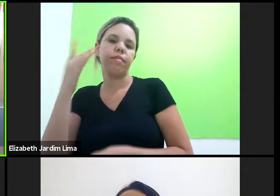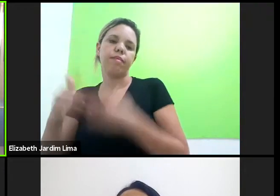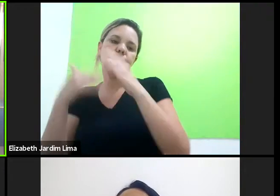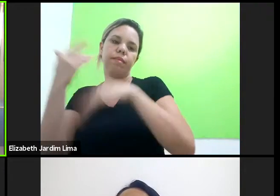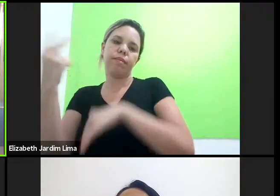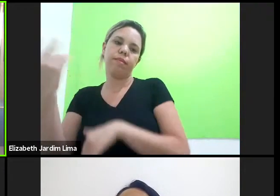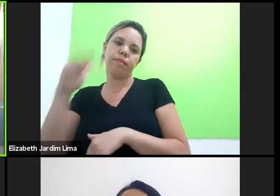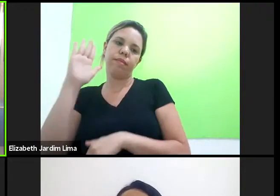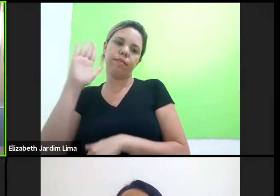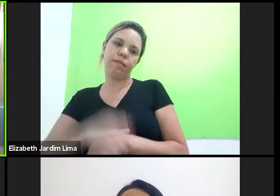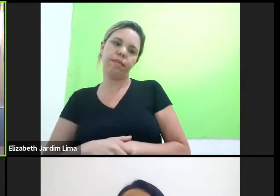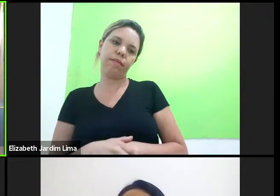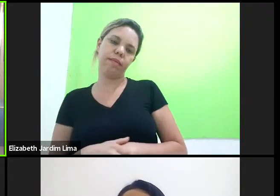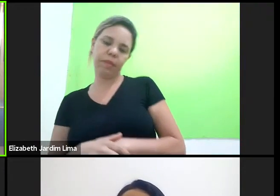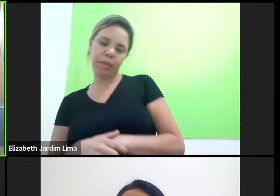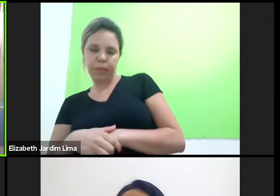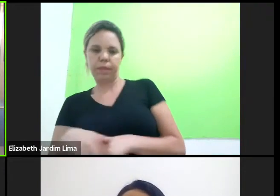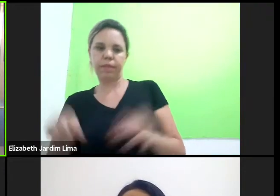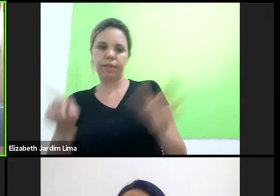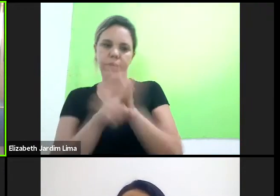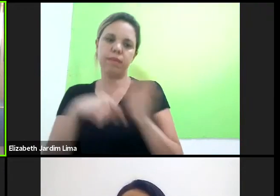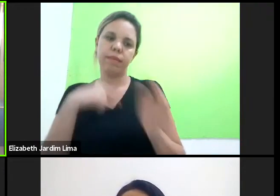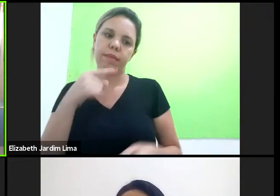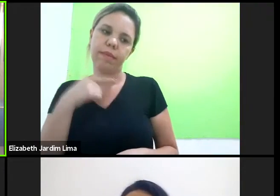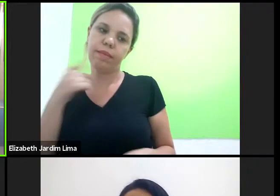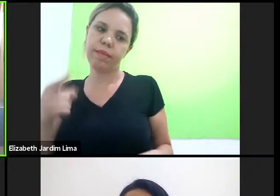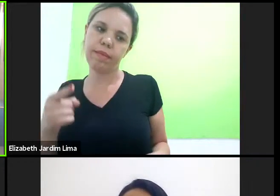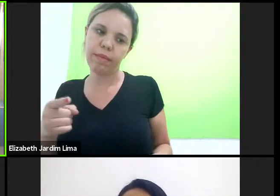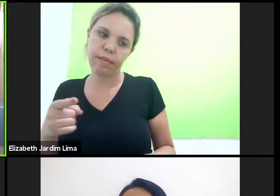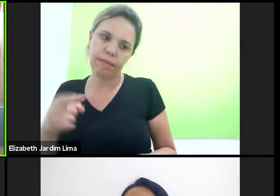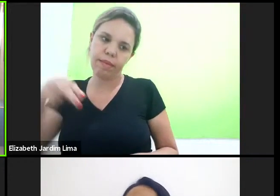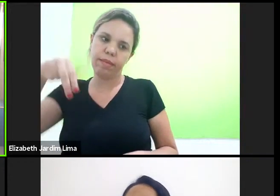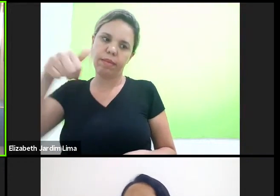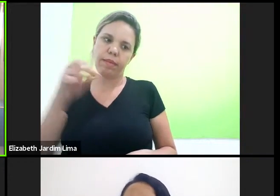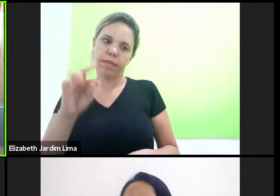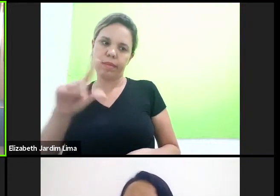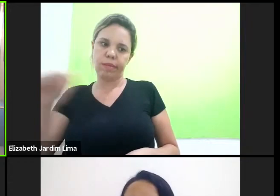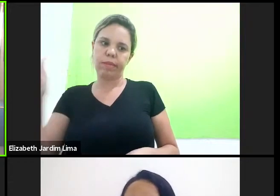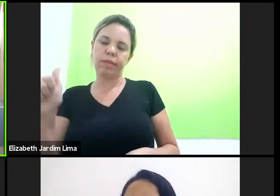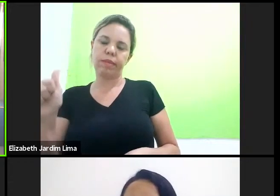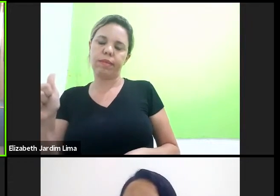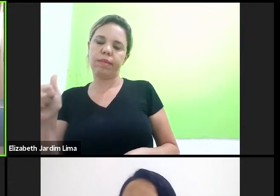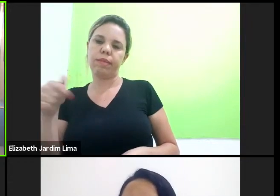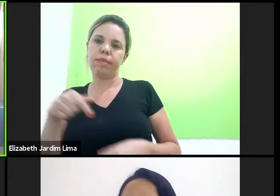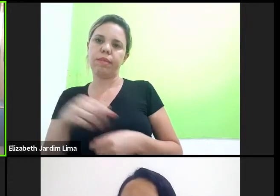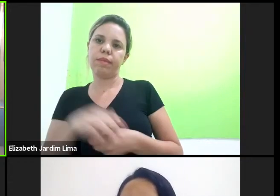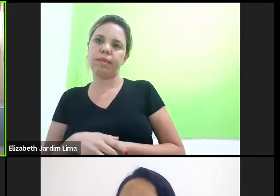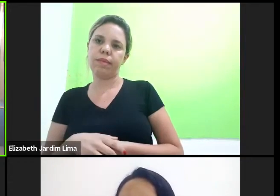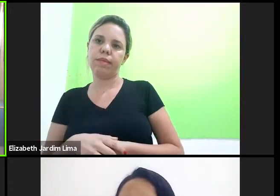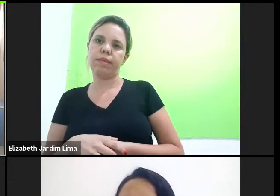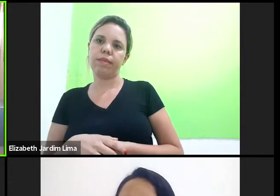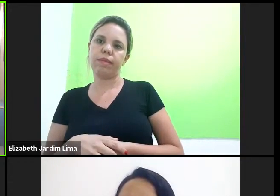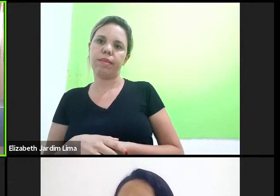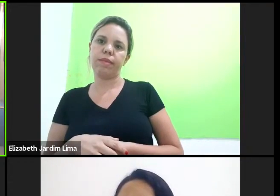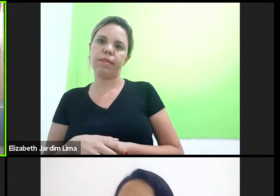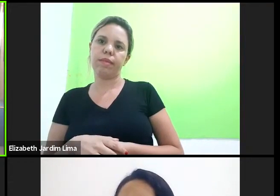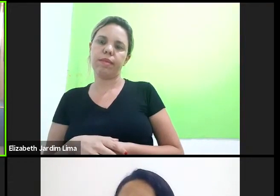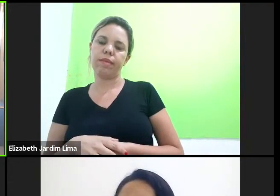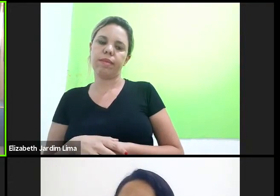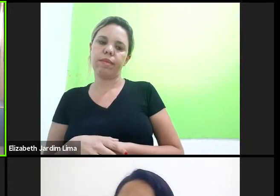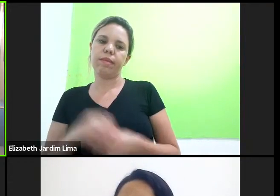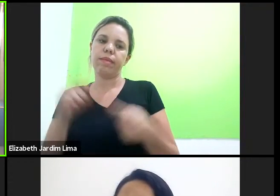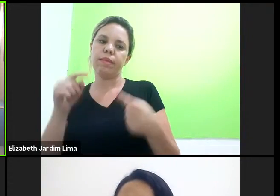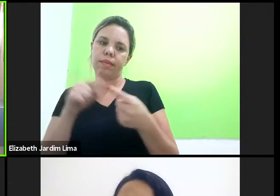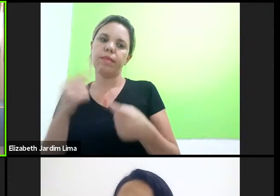mais. E aí a pergunta da professora Natália Castilho, que está aqui no nosso chat, eu acho que ela é